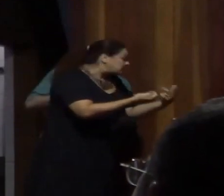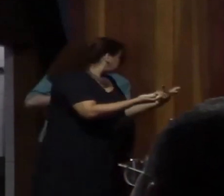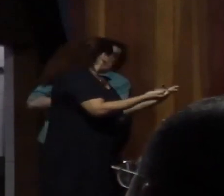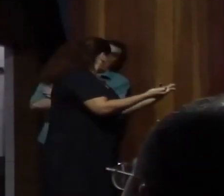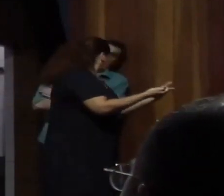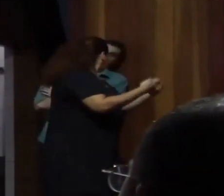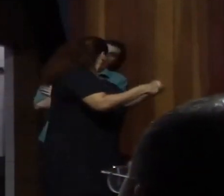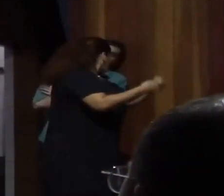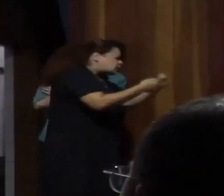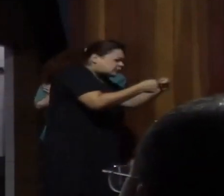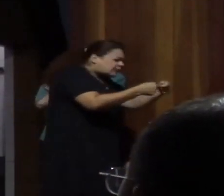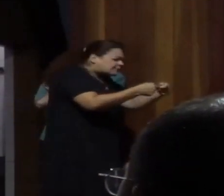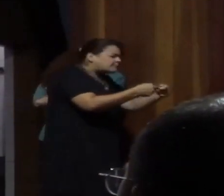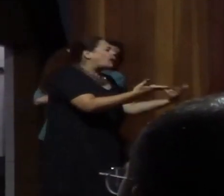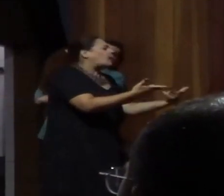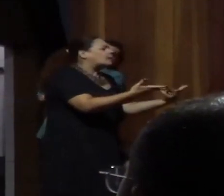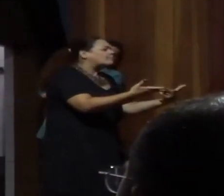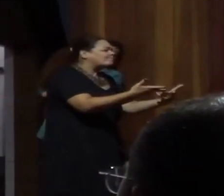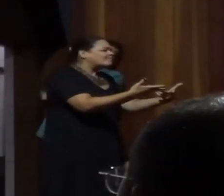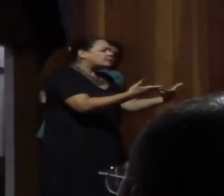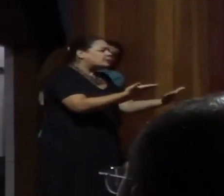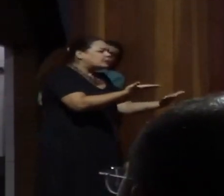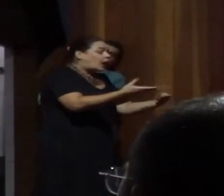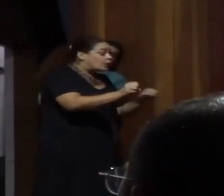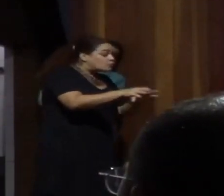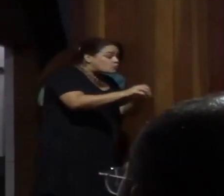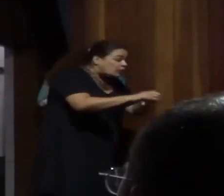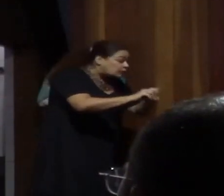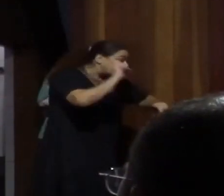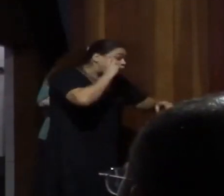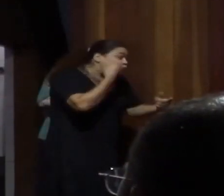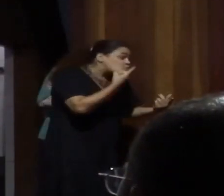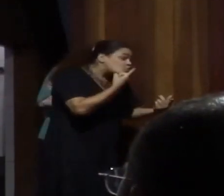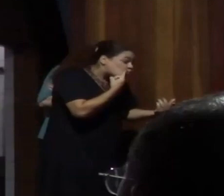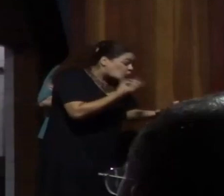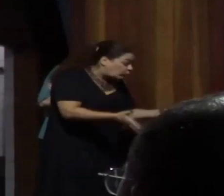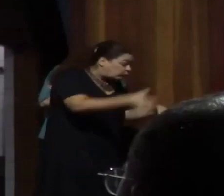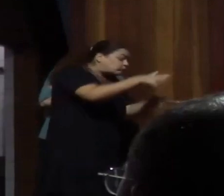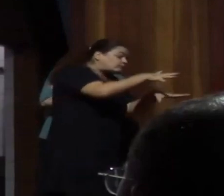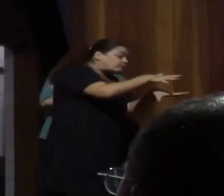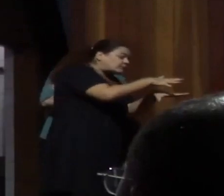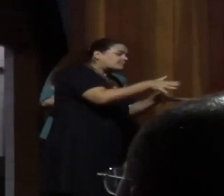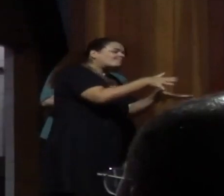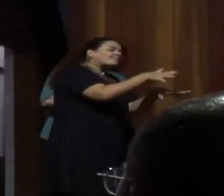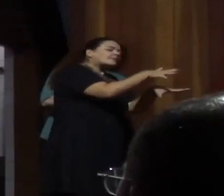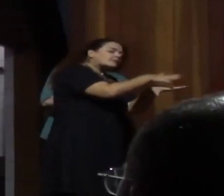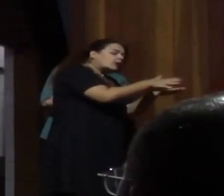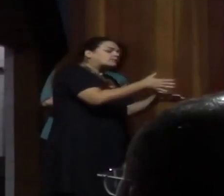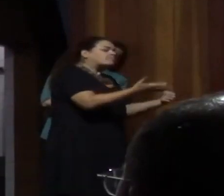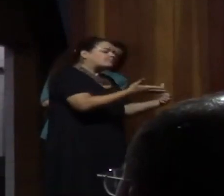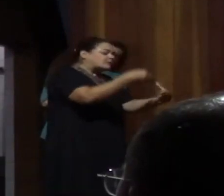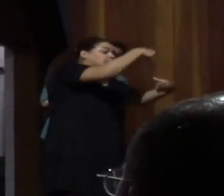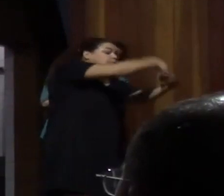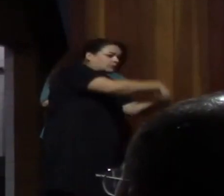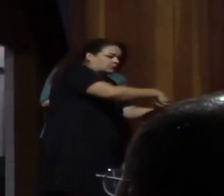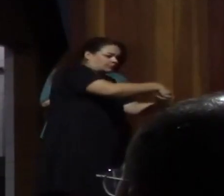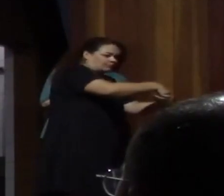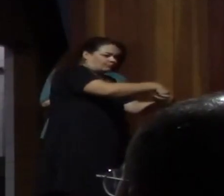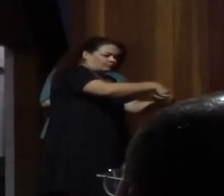seja parte integrante do sistema de ensino. No entanto, os interesses subentendidos nas entrelinhas